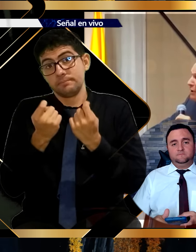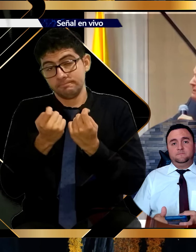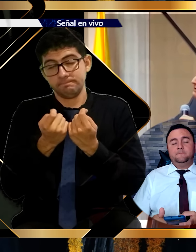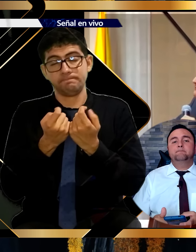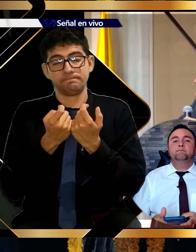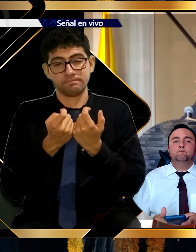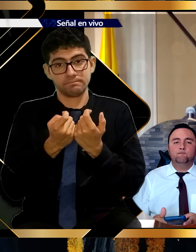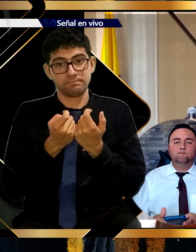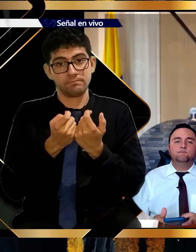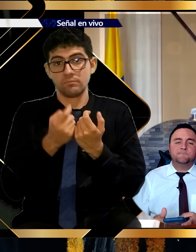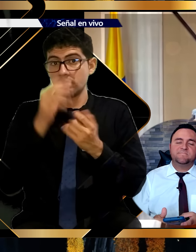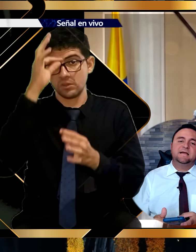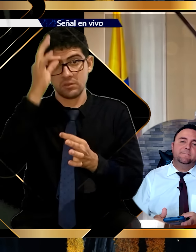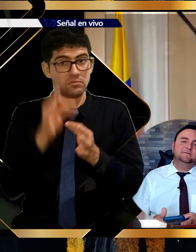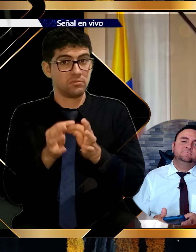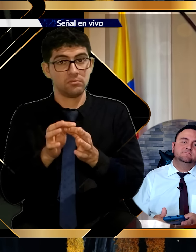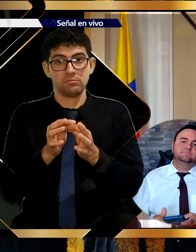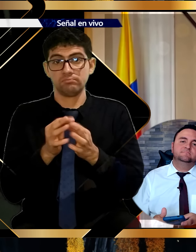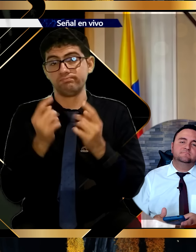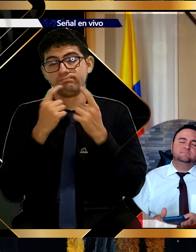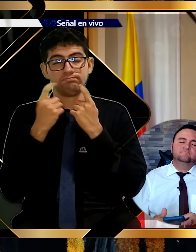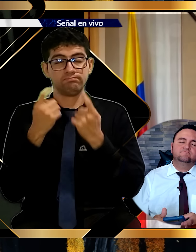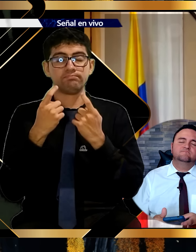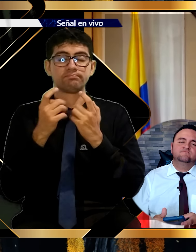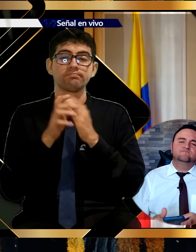dice, lo que no es de fe es pecado.